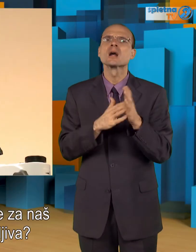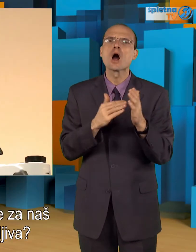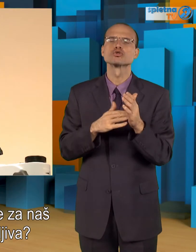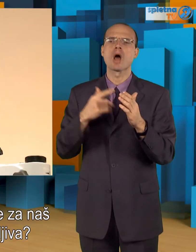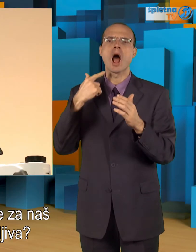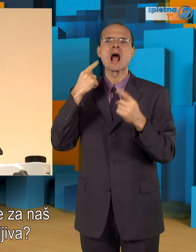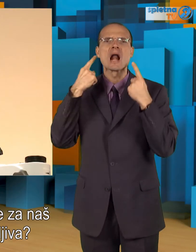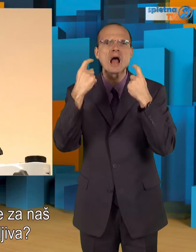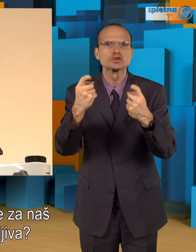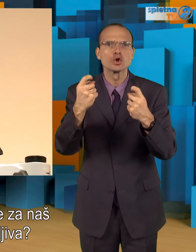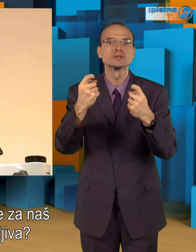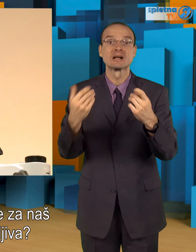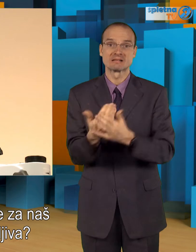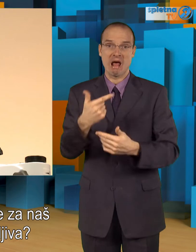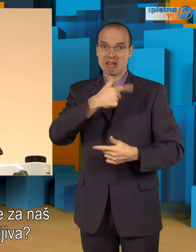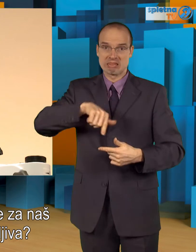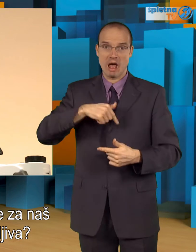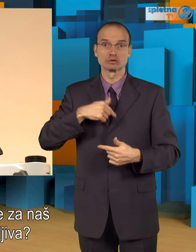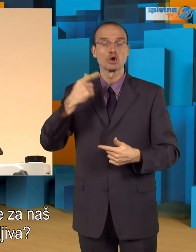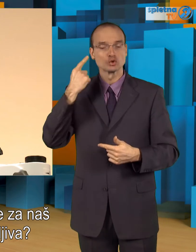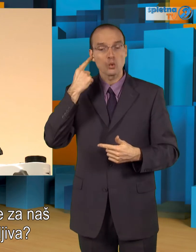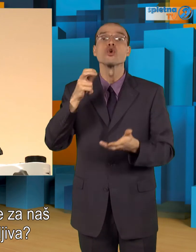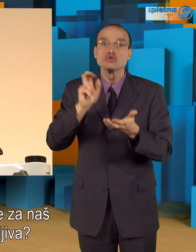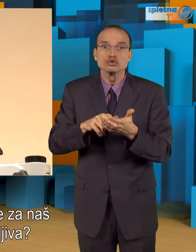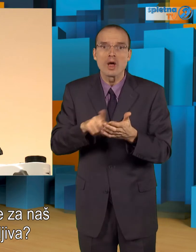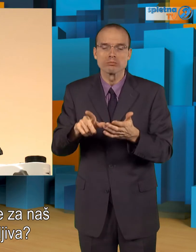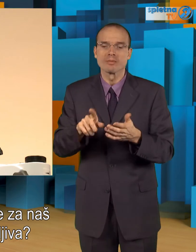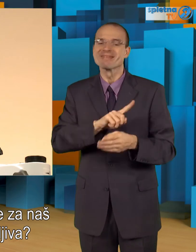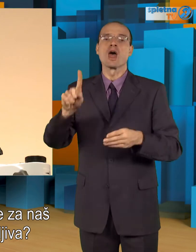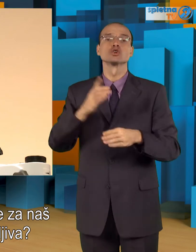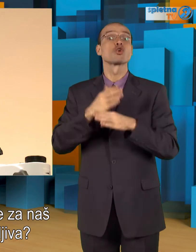Kakšna glasnost je za naš sluh še neškodljiva?